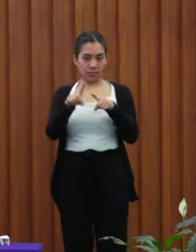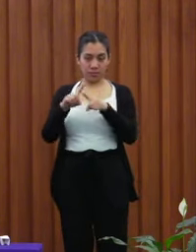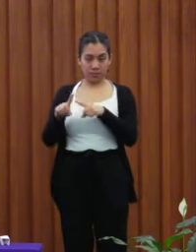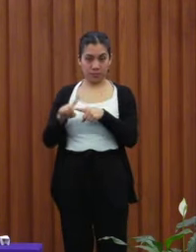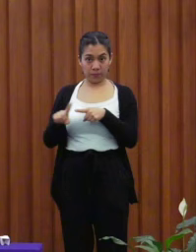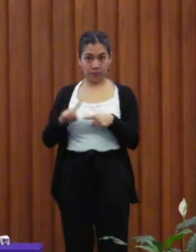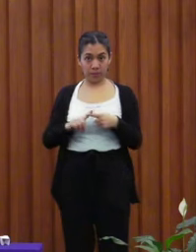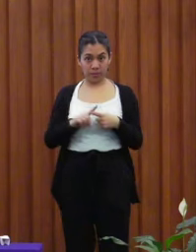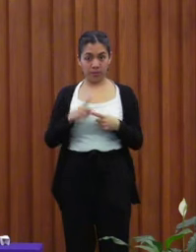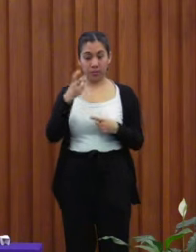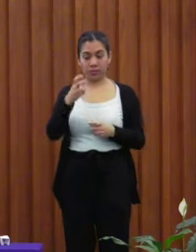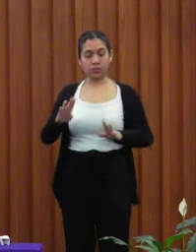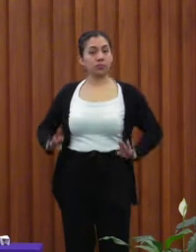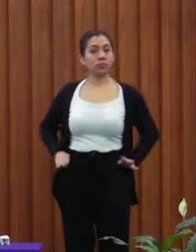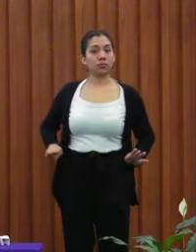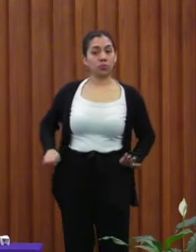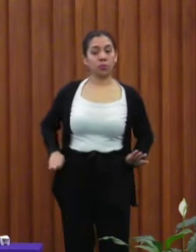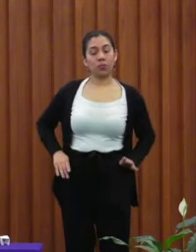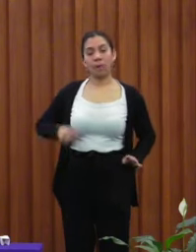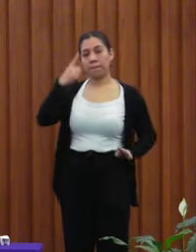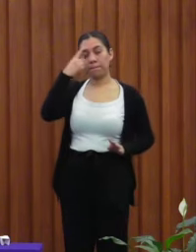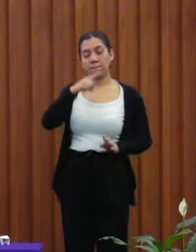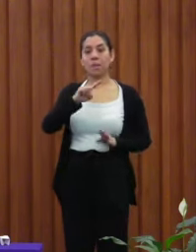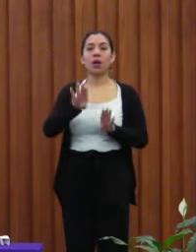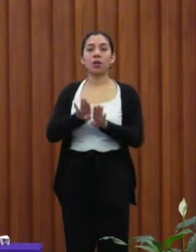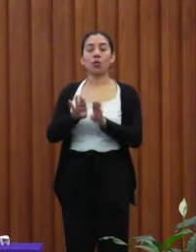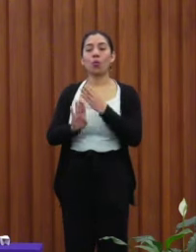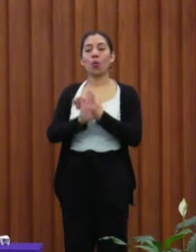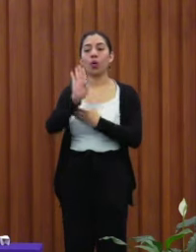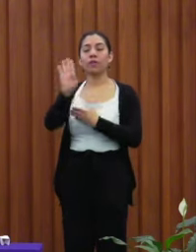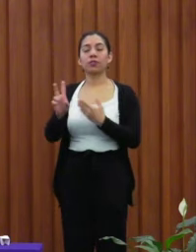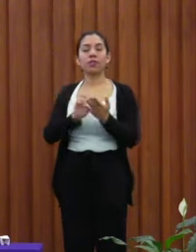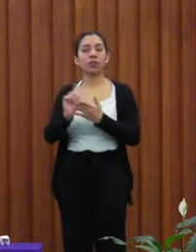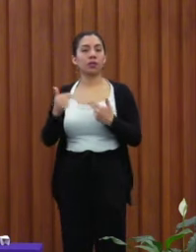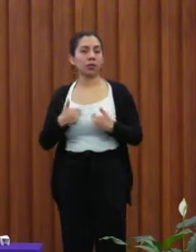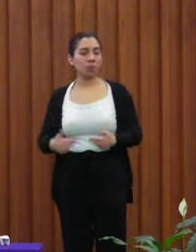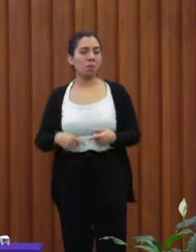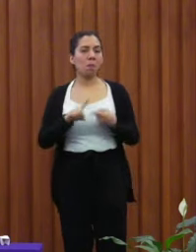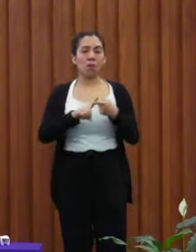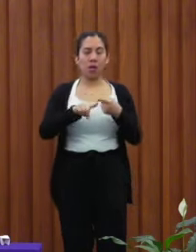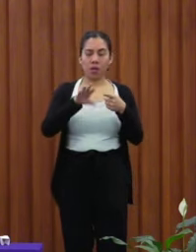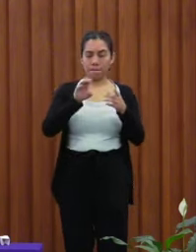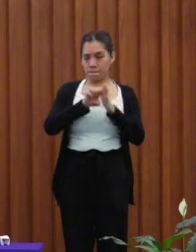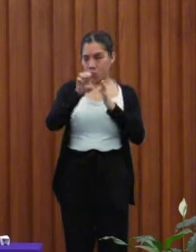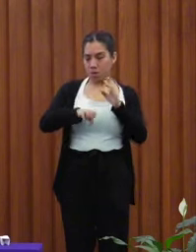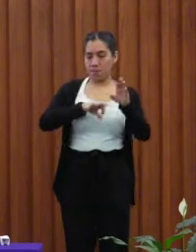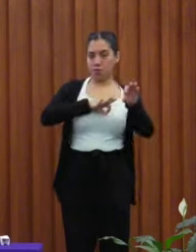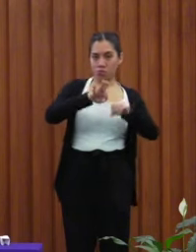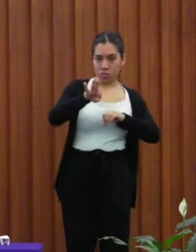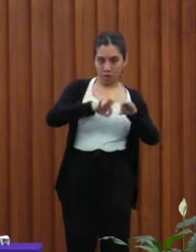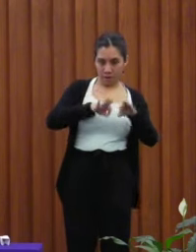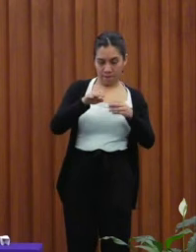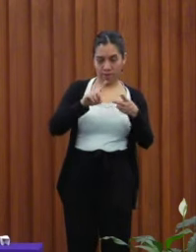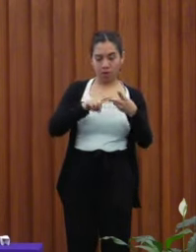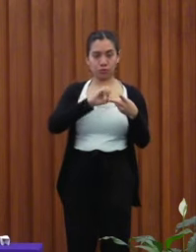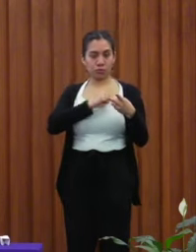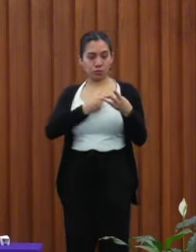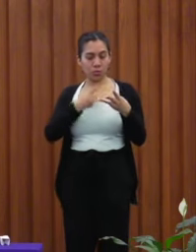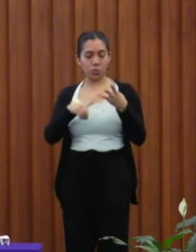para materializar la obstrucción o negación de diversos derechos humanos como el trabajo, la salud, la educación y la inclusión, sino